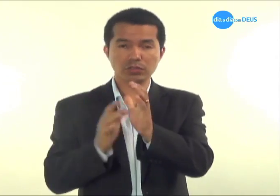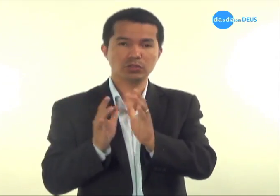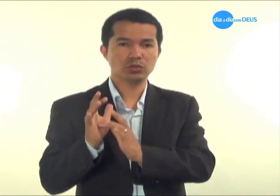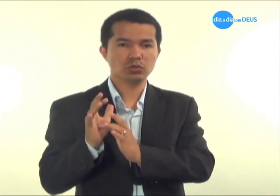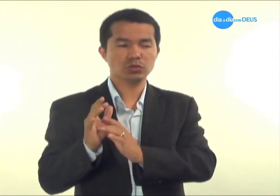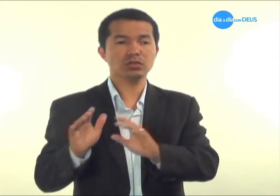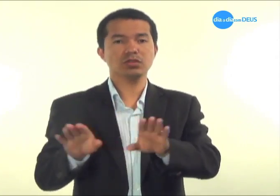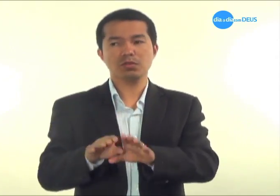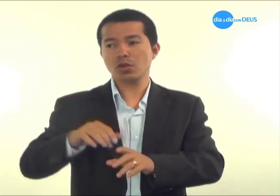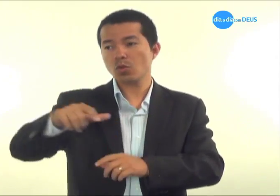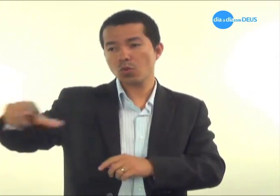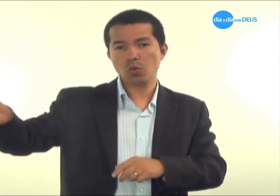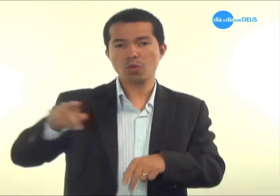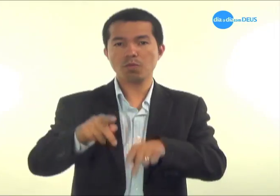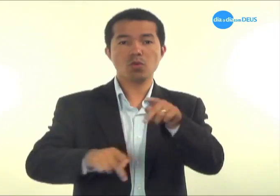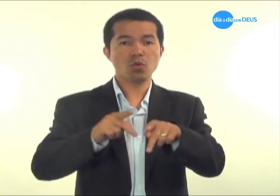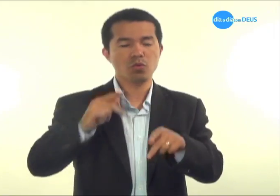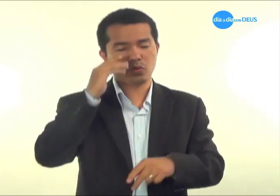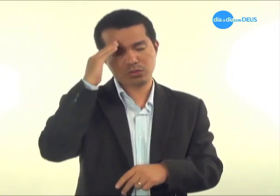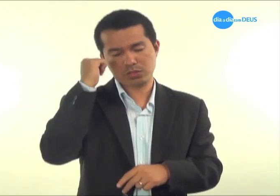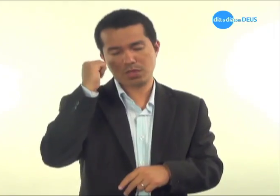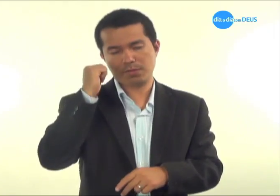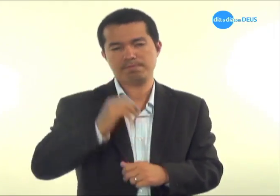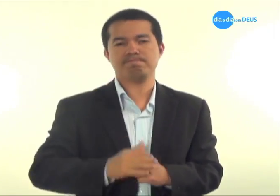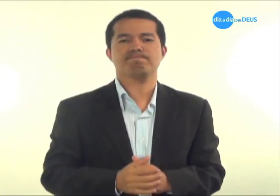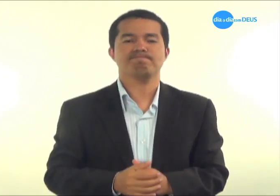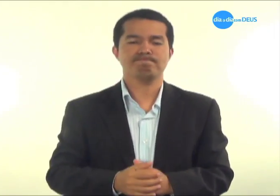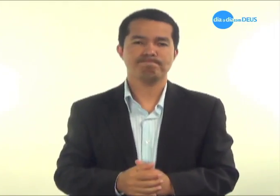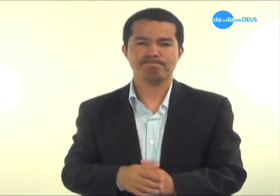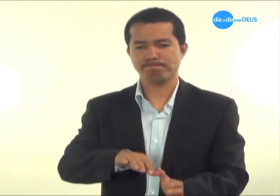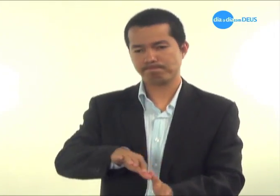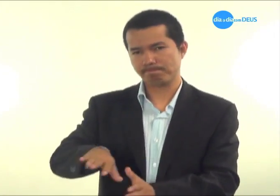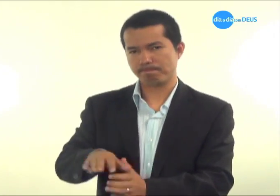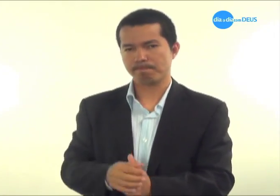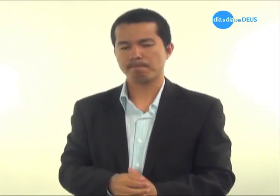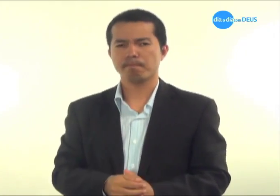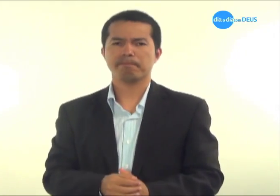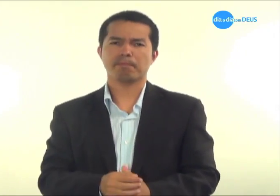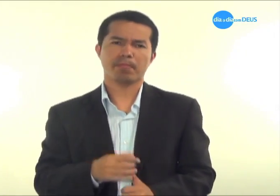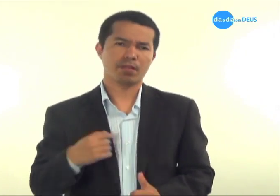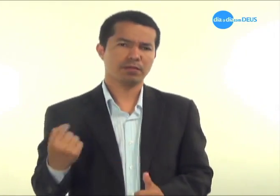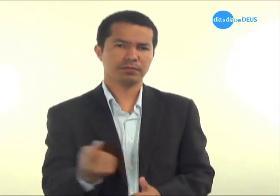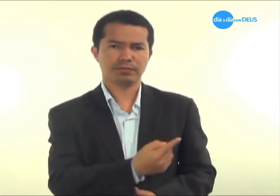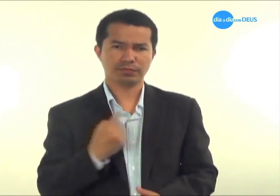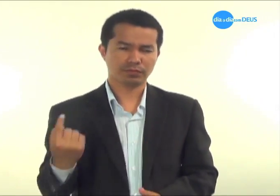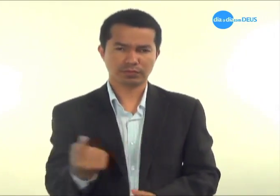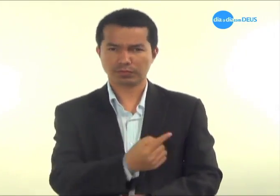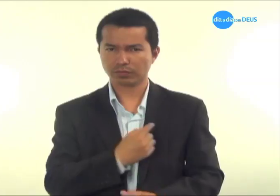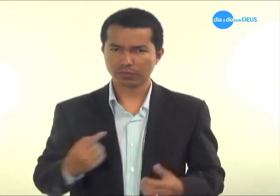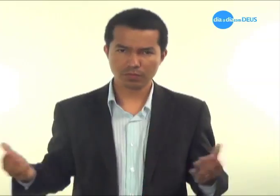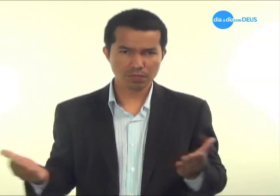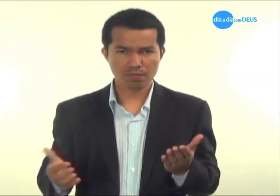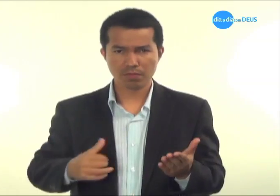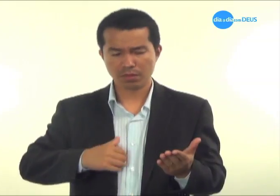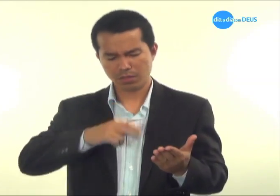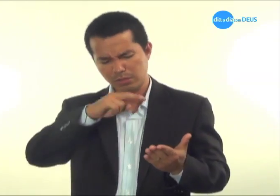ele, sem que o povo ficasse sabendo. Quando nós lemos esse texto,